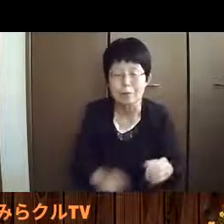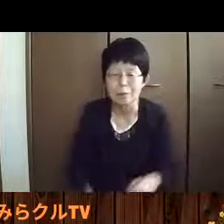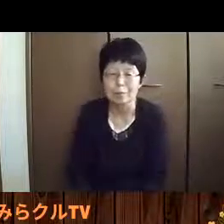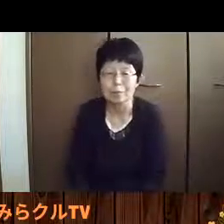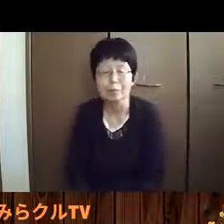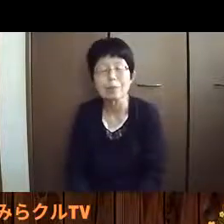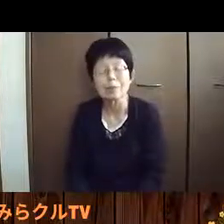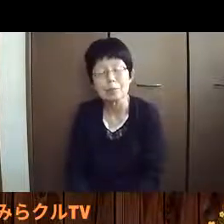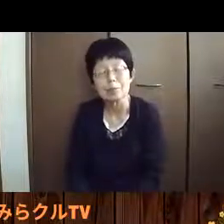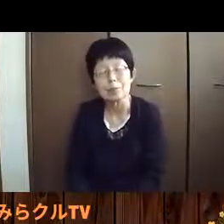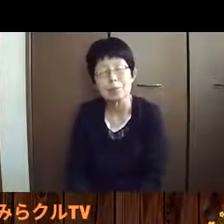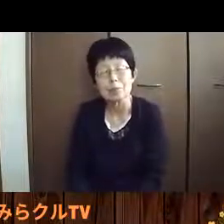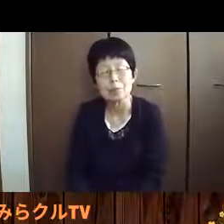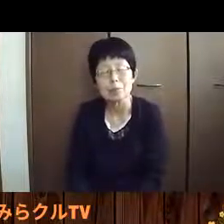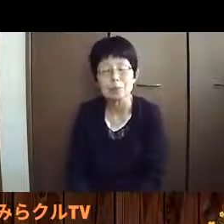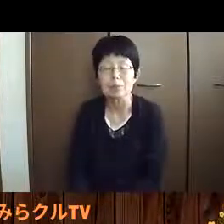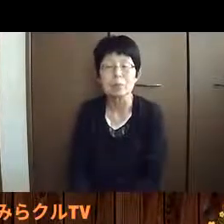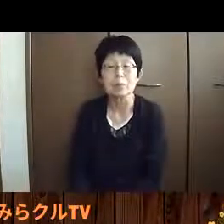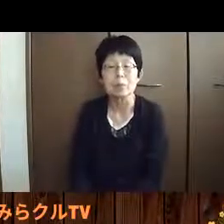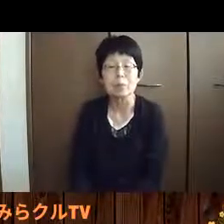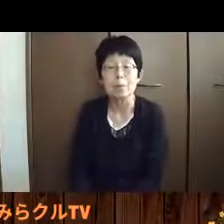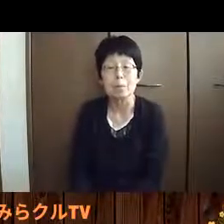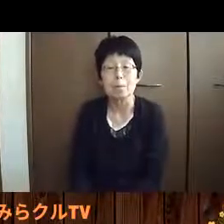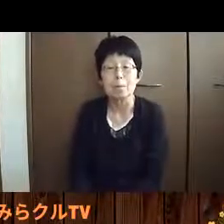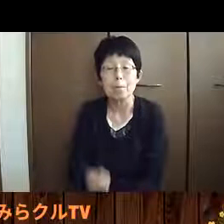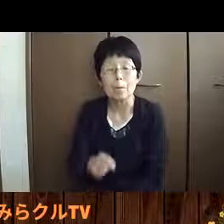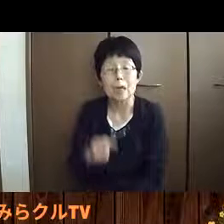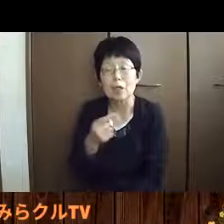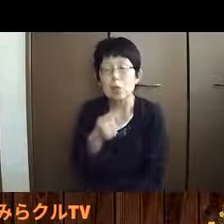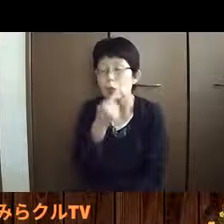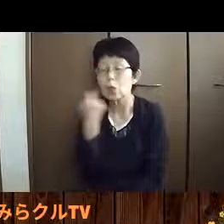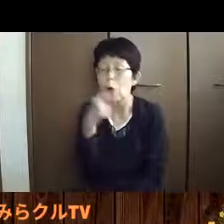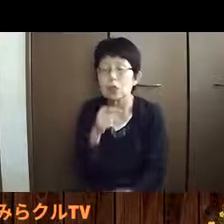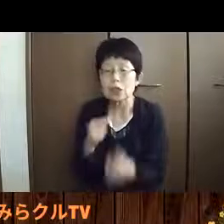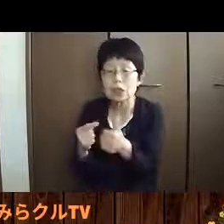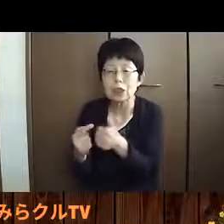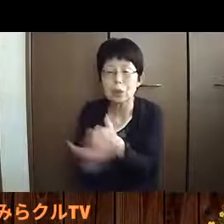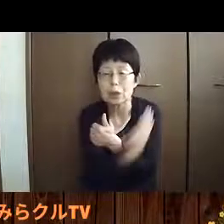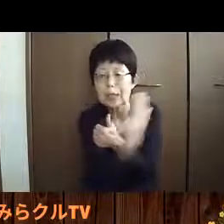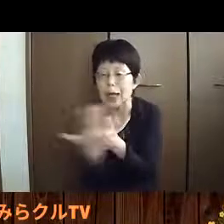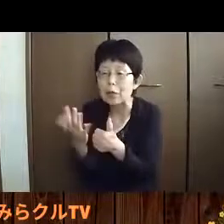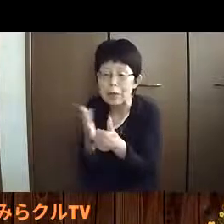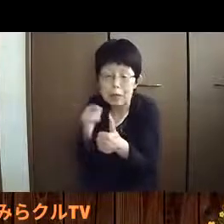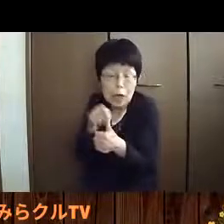で、あれですよね、この白に囲まれた黒の碁石を、こうやってなんか、この